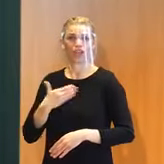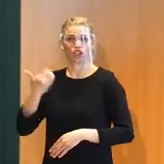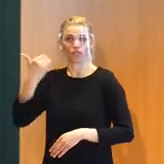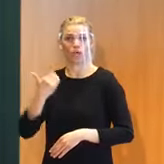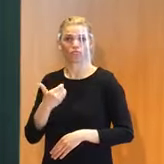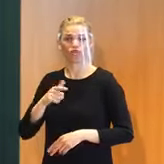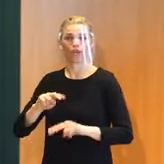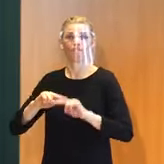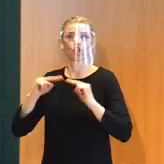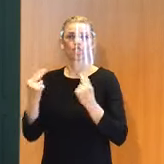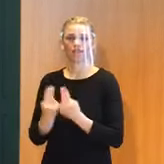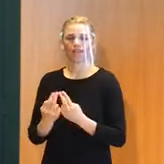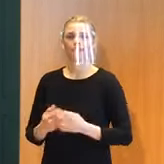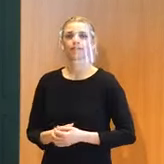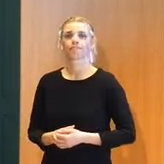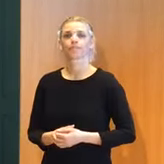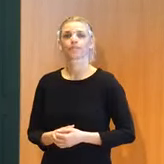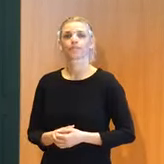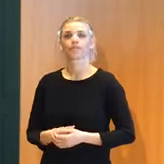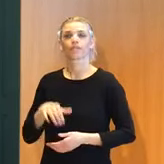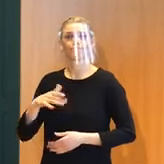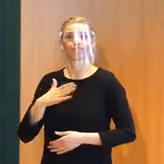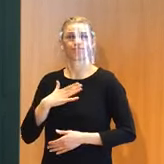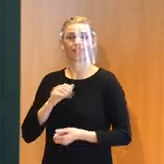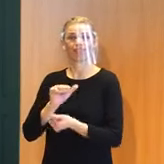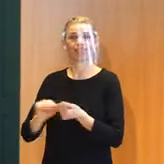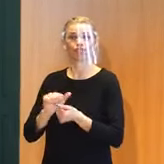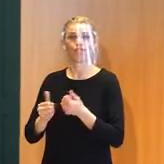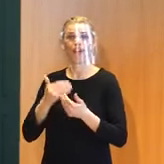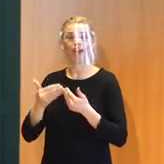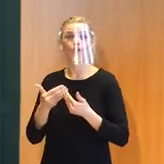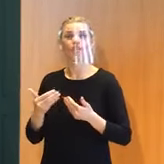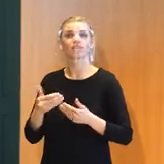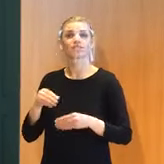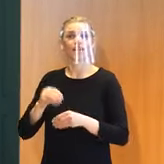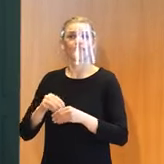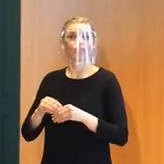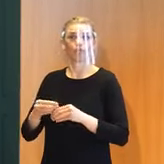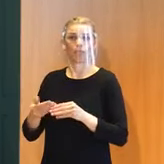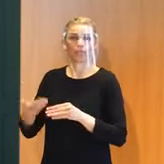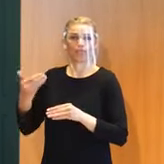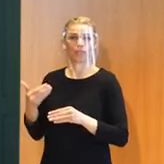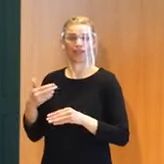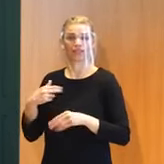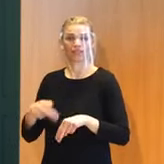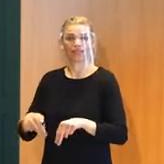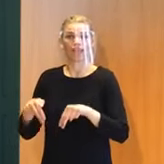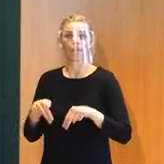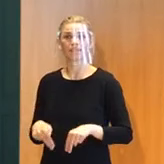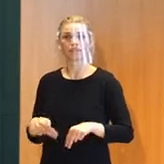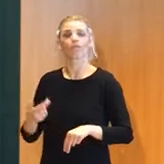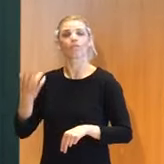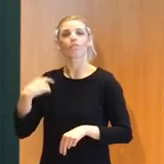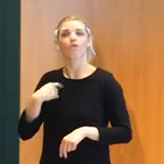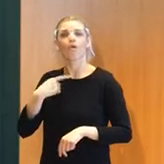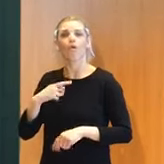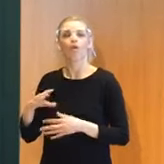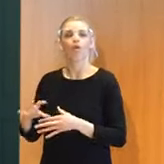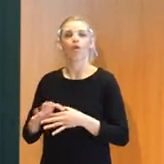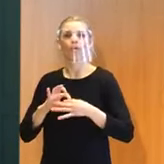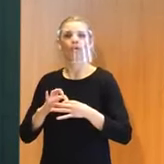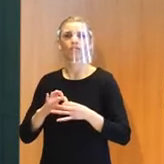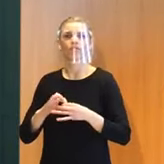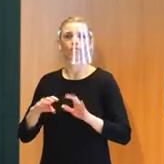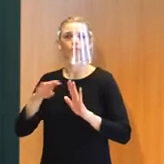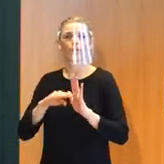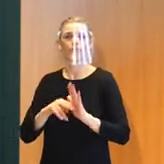po svete. Pri mojej tlačovej konferencii, ktorá predchádzala tejto demisii, som citoval z programového vyhlásenia vlády z